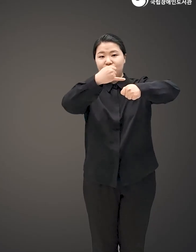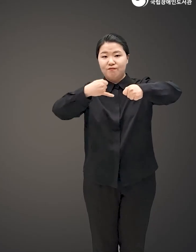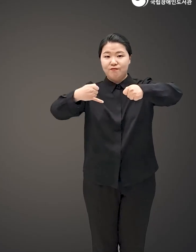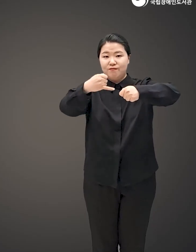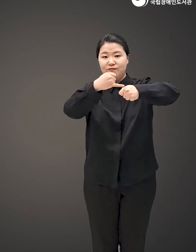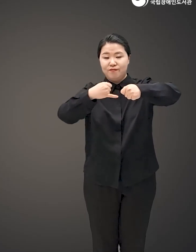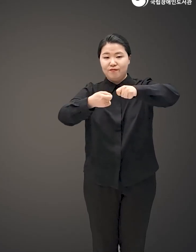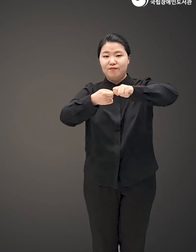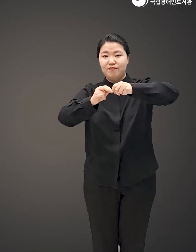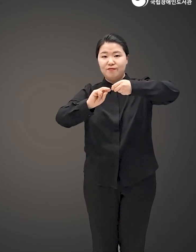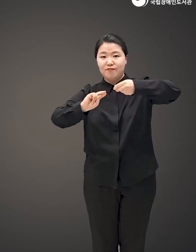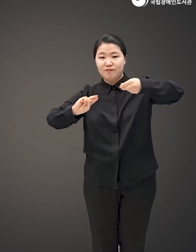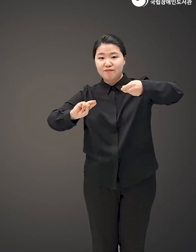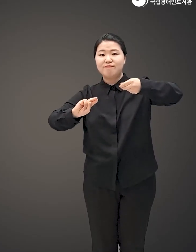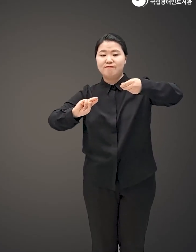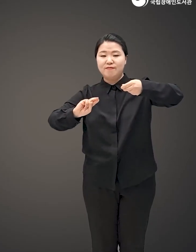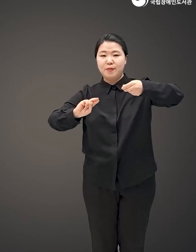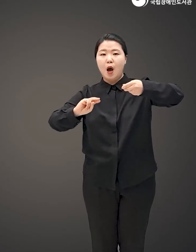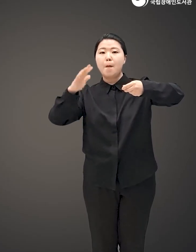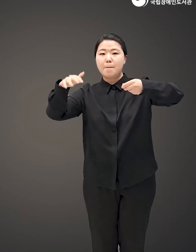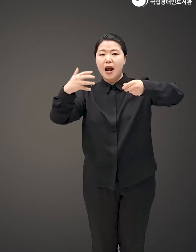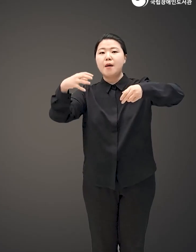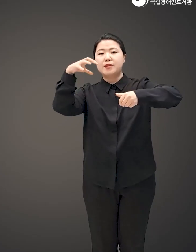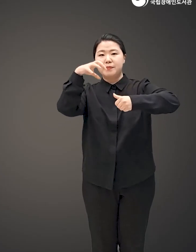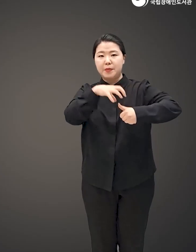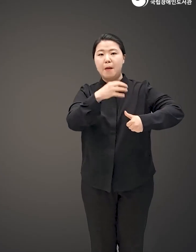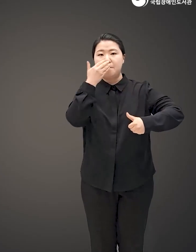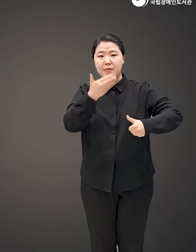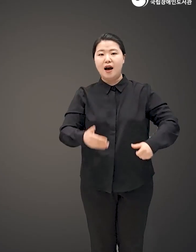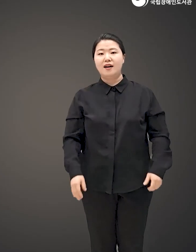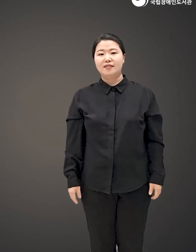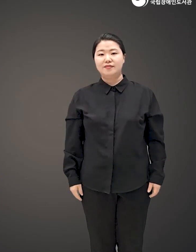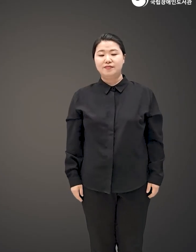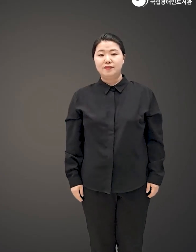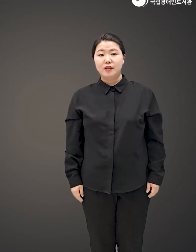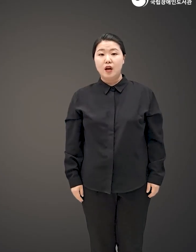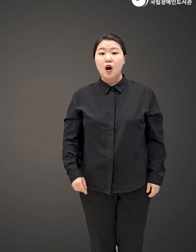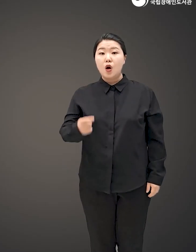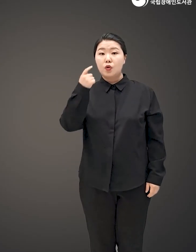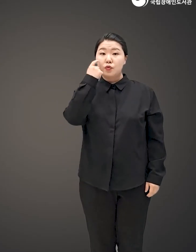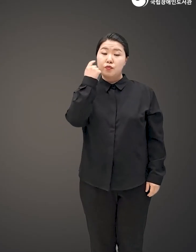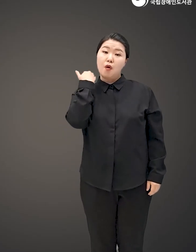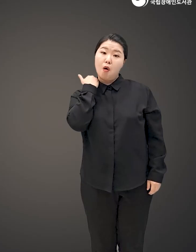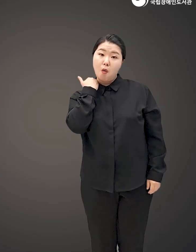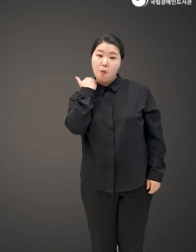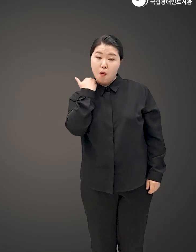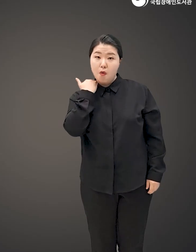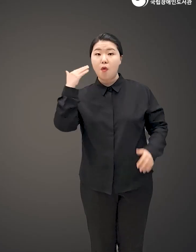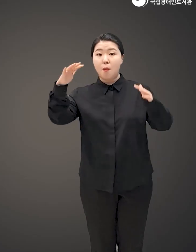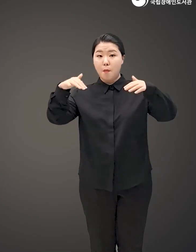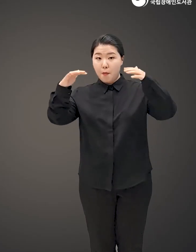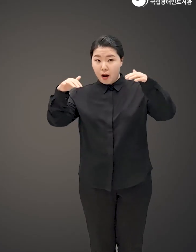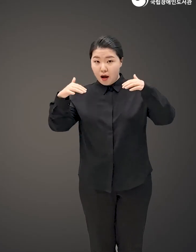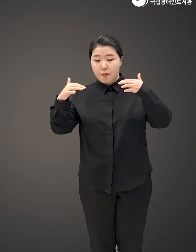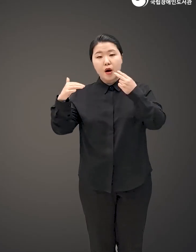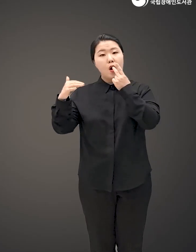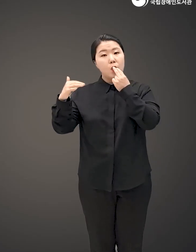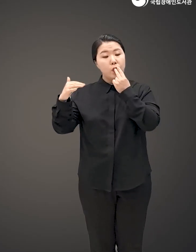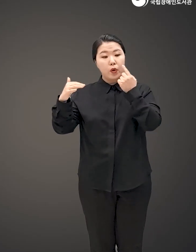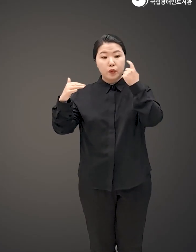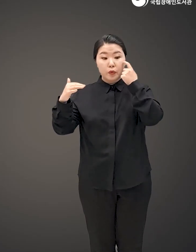묶어주면 바람을 가둘 수 있습니다. 눈에 보이지 않던 바람을 눈에